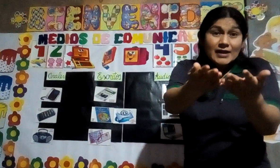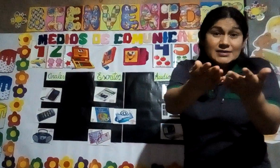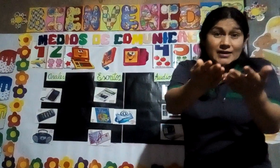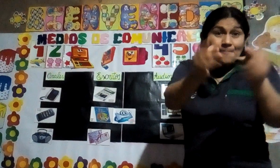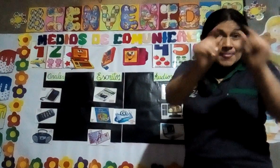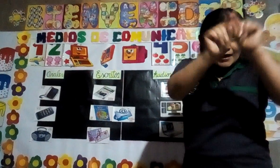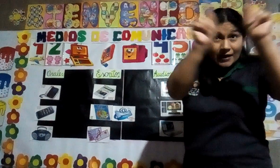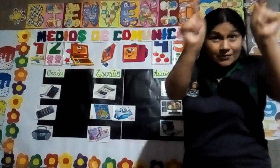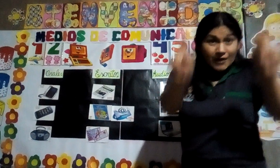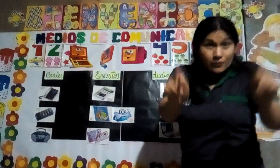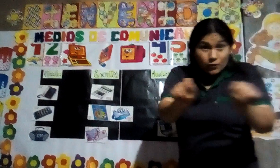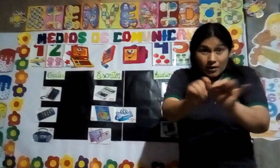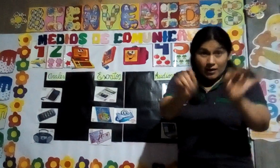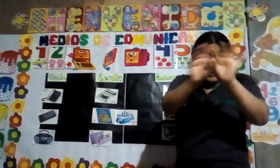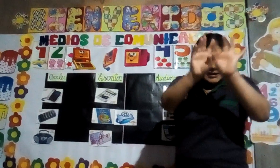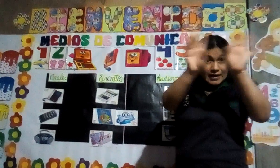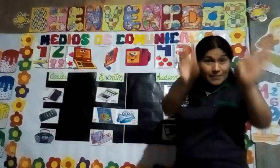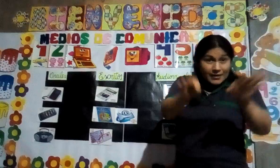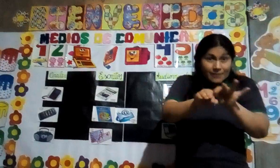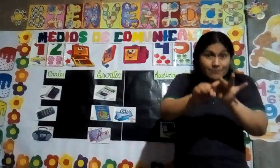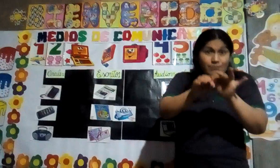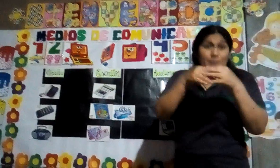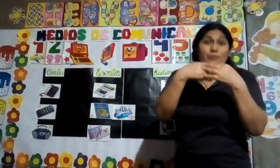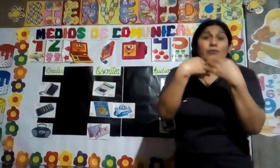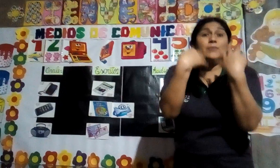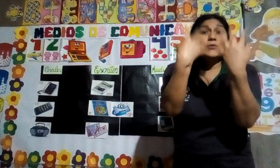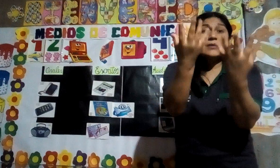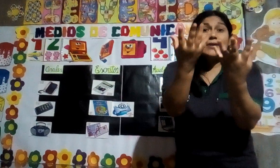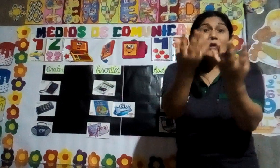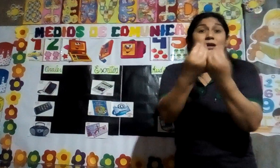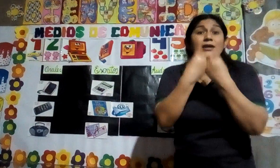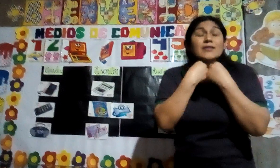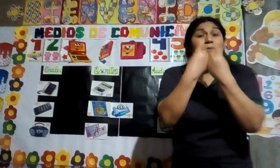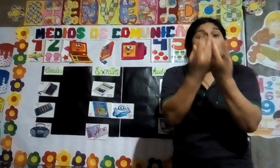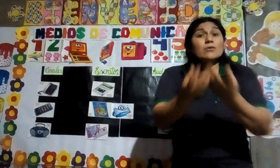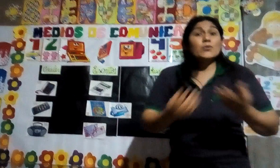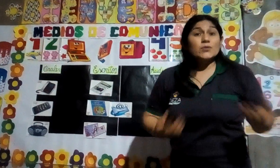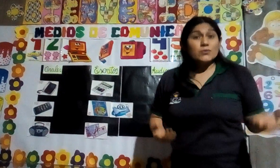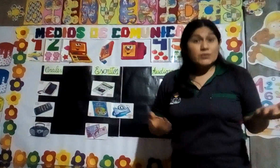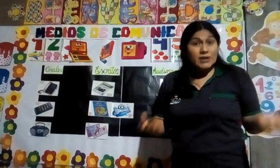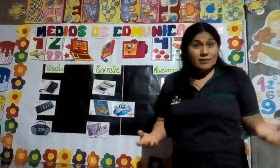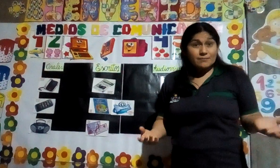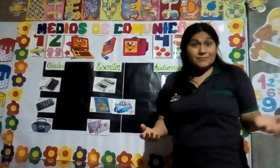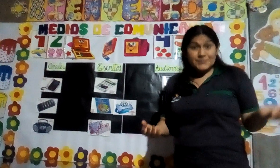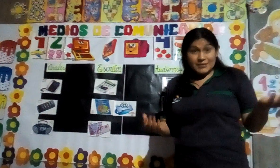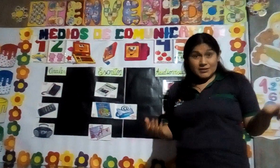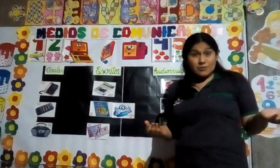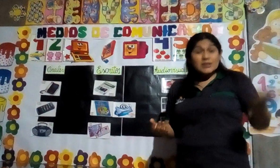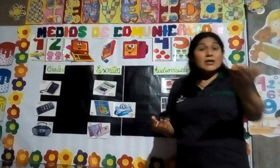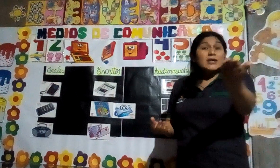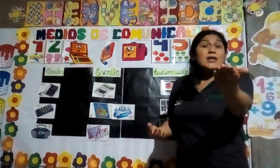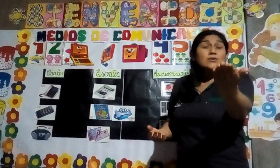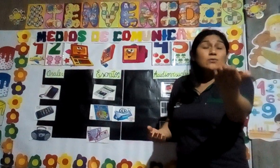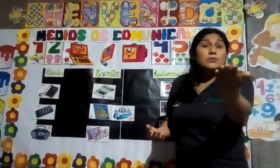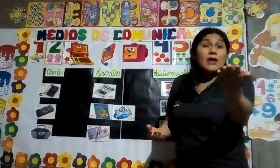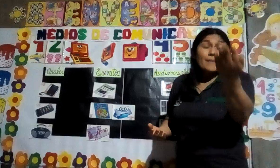clase entrando a la cámara, el profesor me puede ver y también yo lo puedo escuchar. ¿Ya, chicos? Y es un